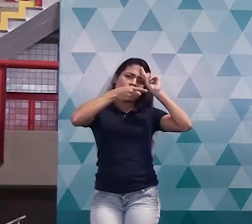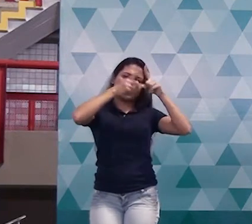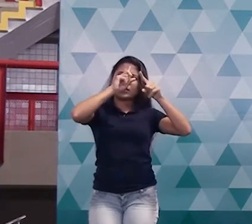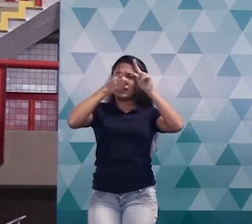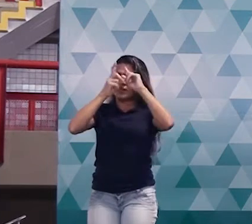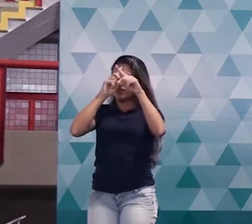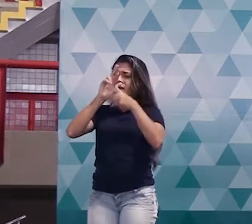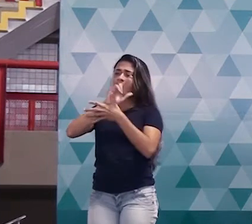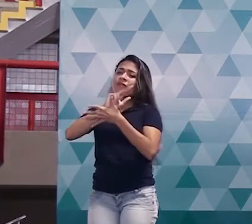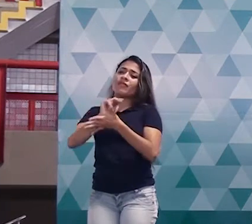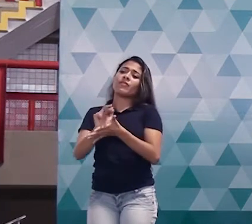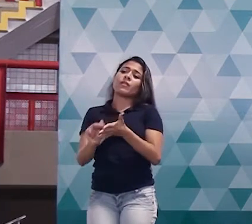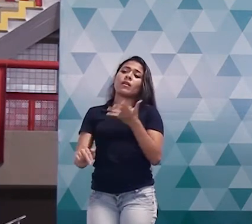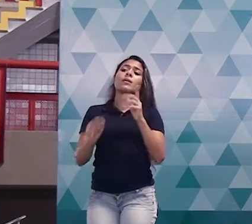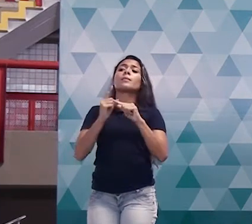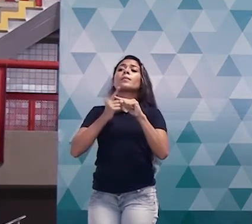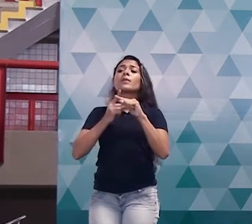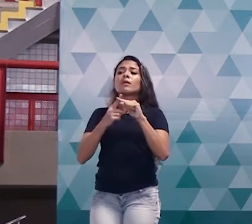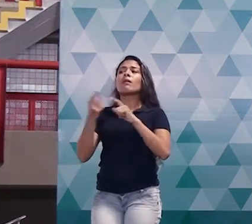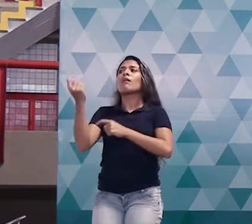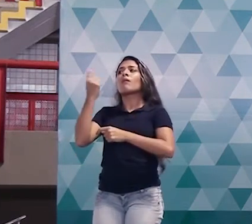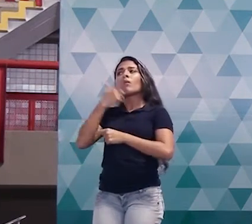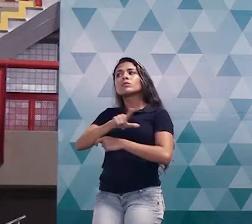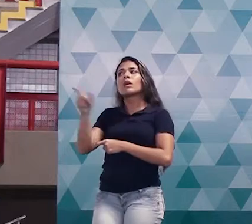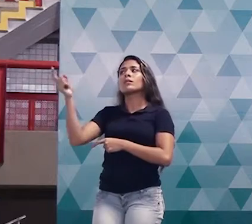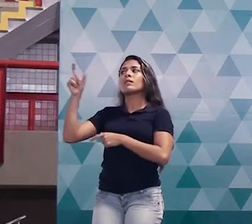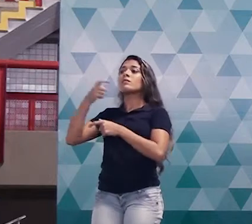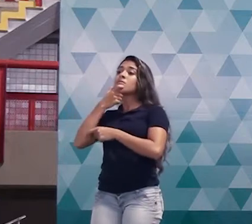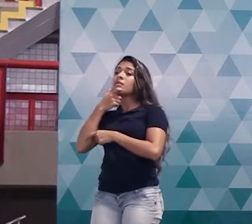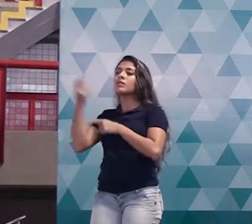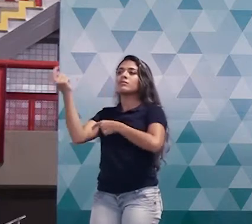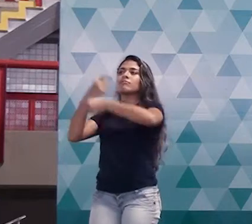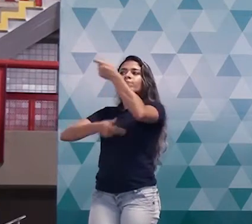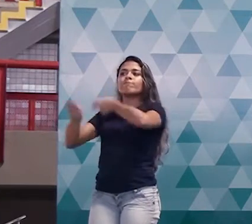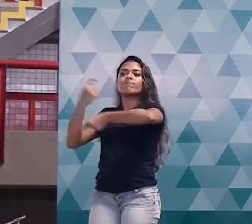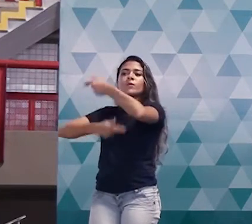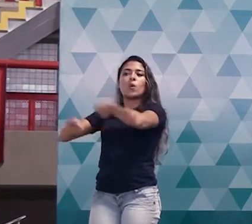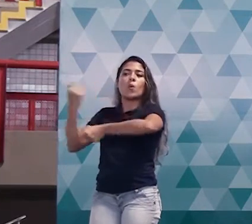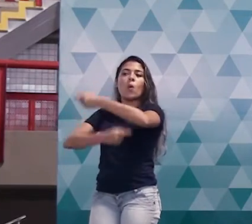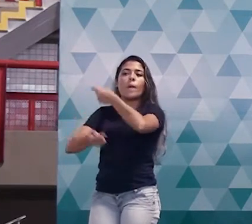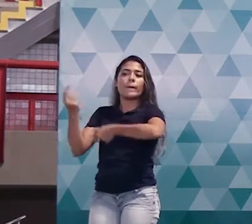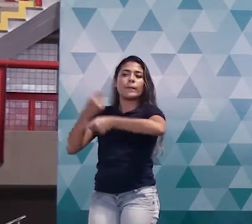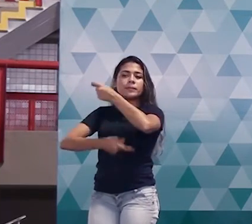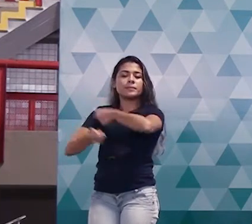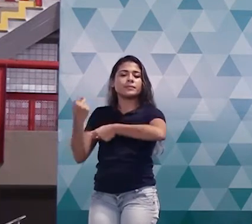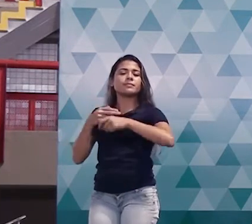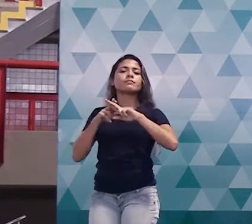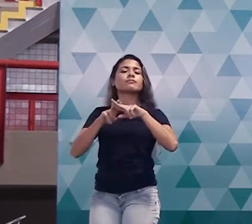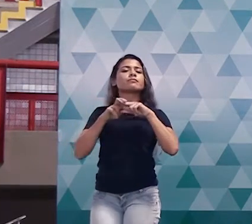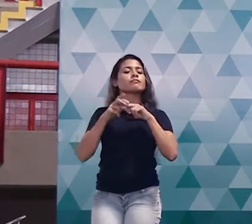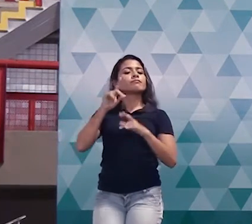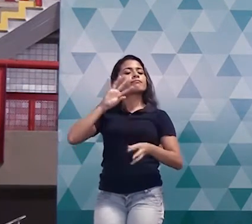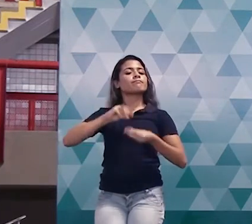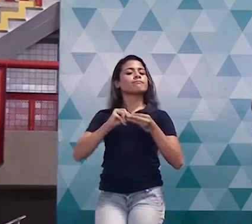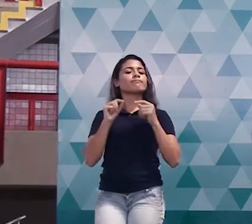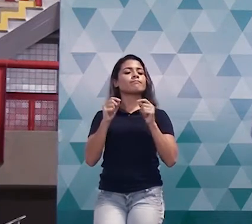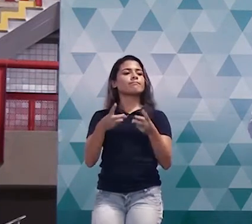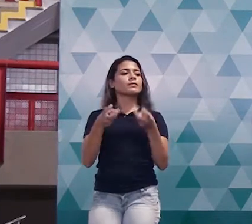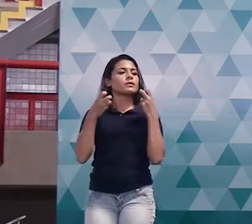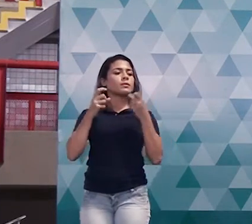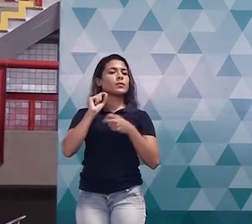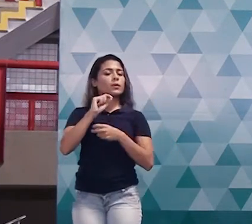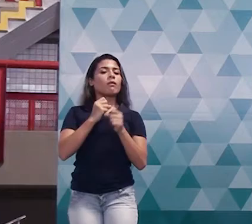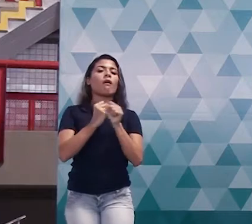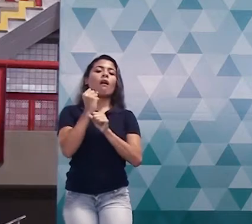medidas para poder viabilizar o comércio com os ingleses. Ora, então veja que os